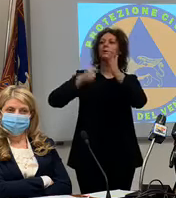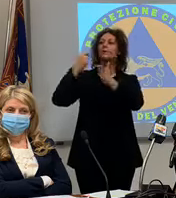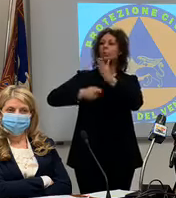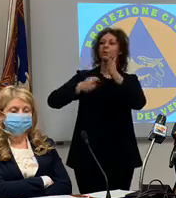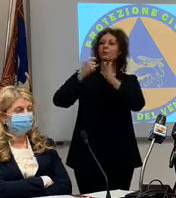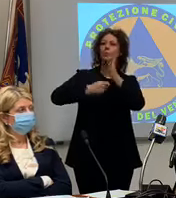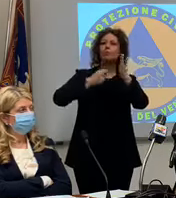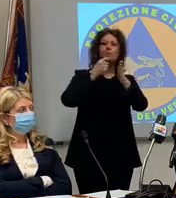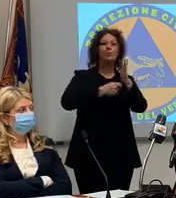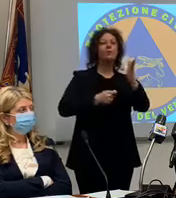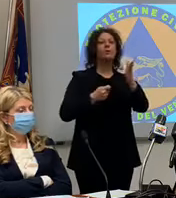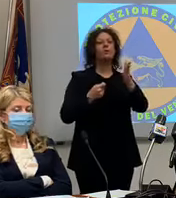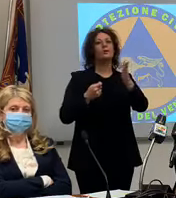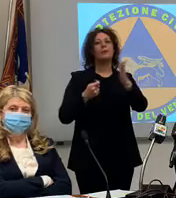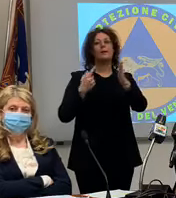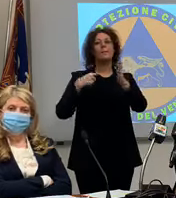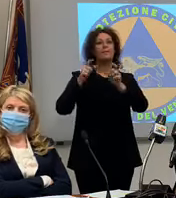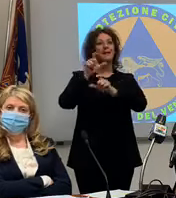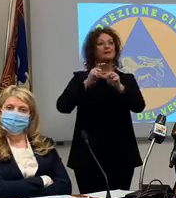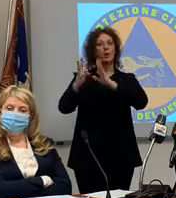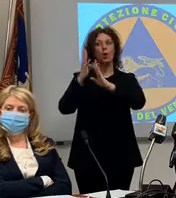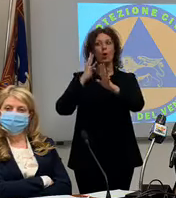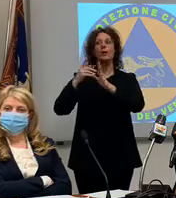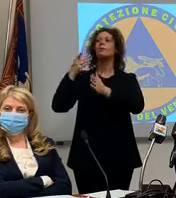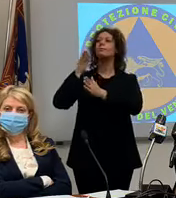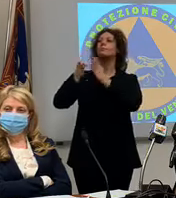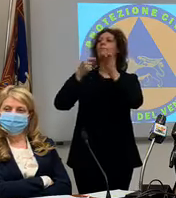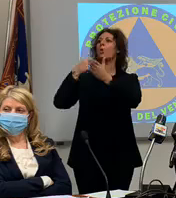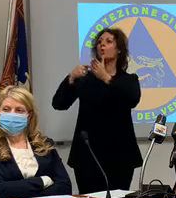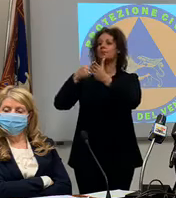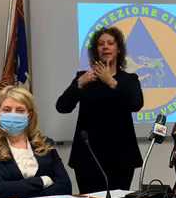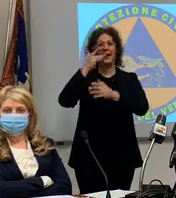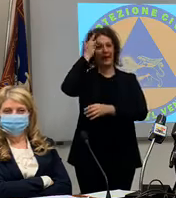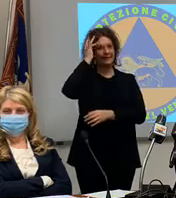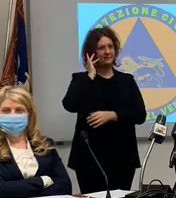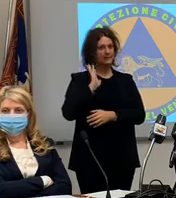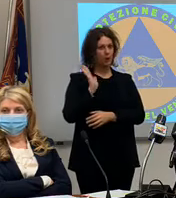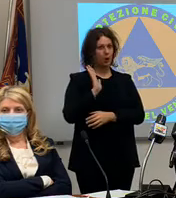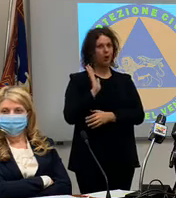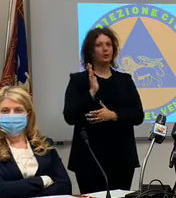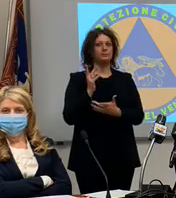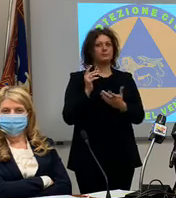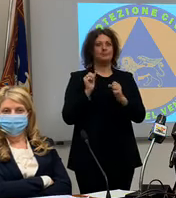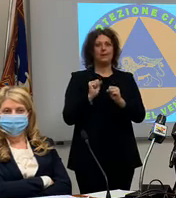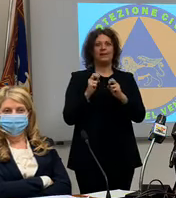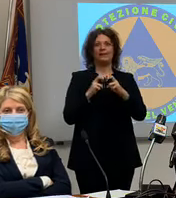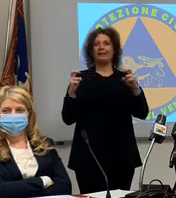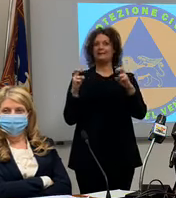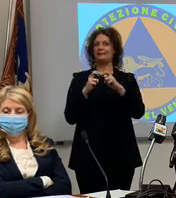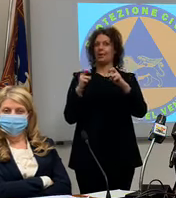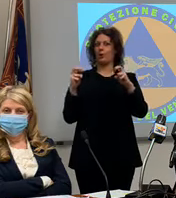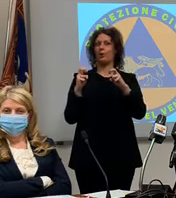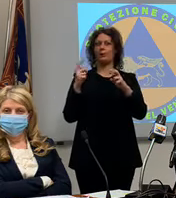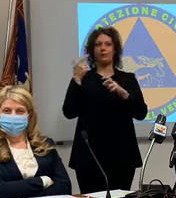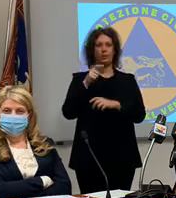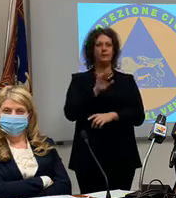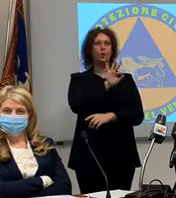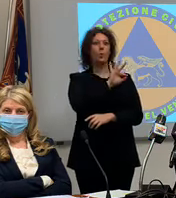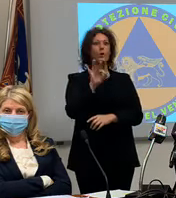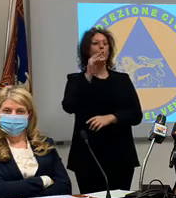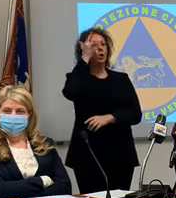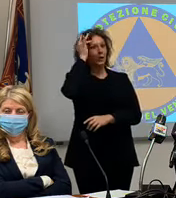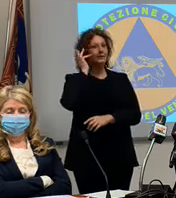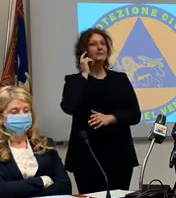c'è anche un rischio Come si V di tensione oltretutto No perché poi Immagino anche che molti siano lì cioè beccarsi una multa di €400